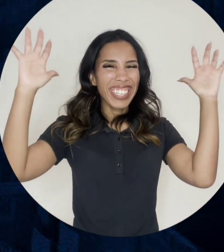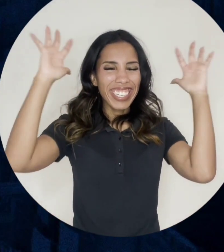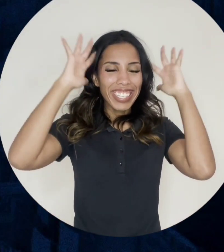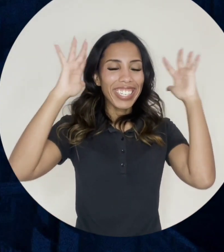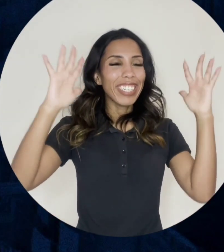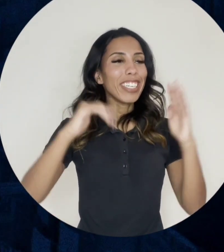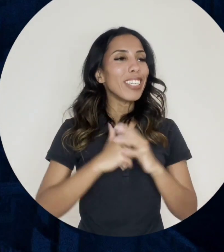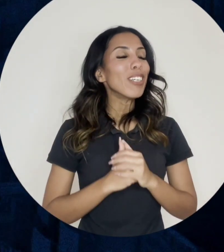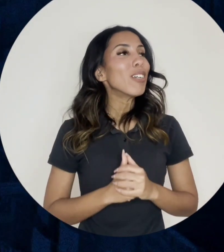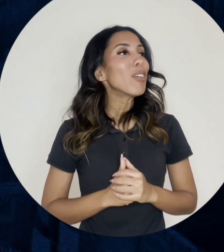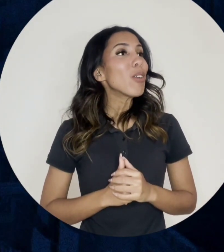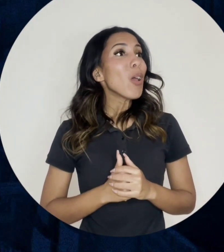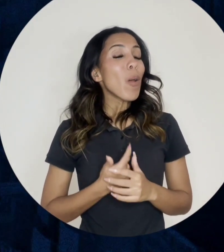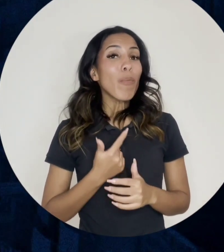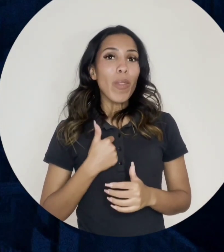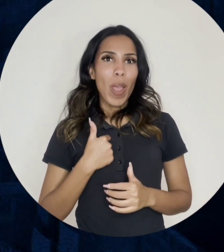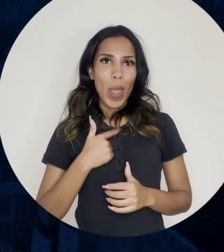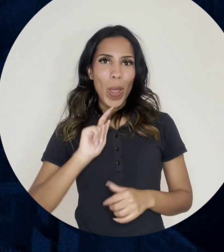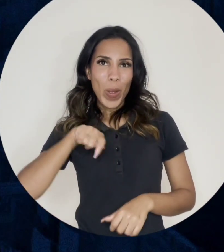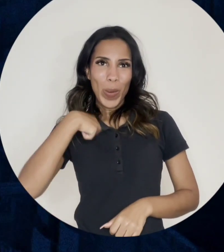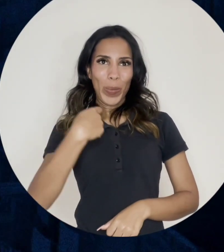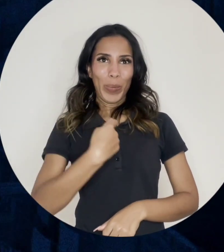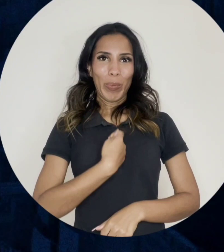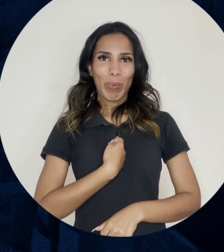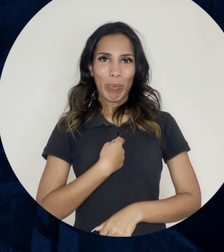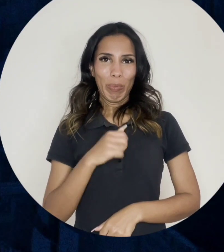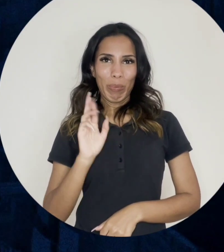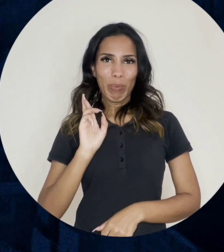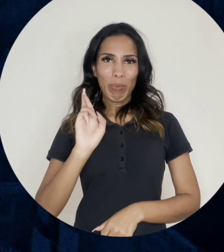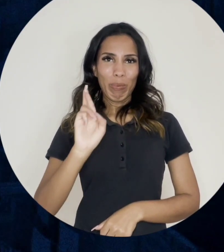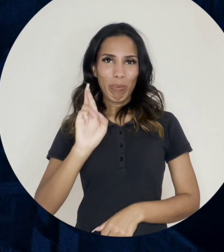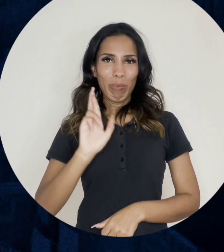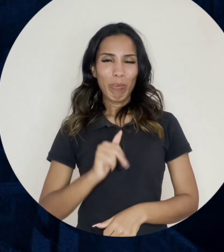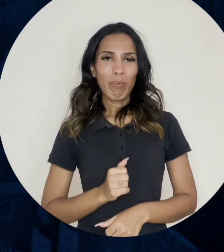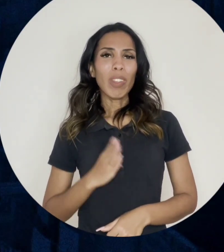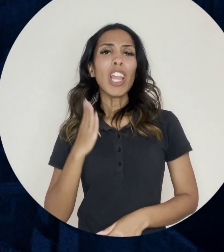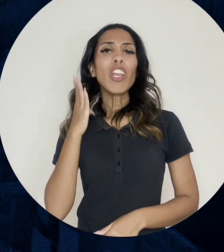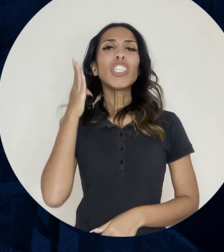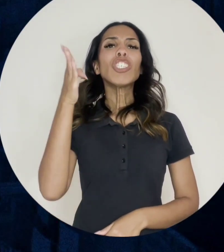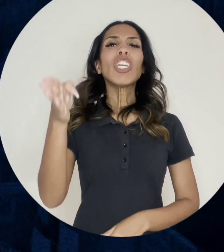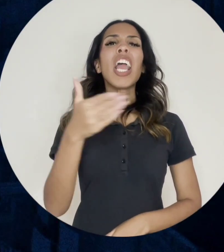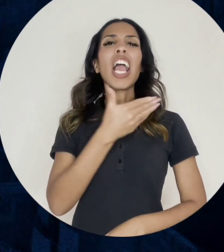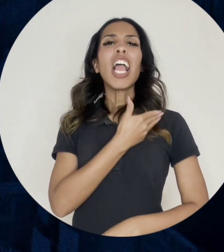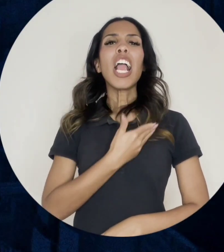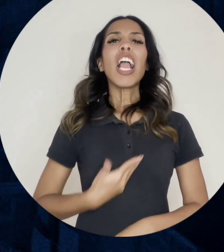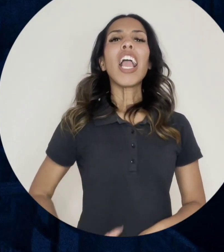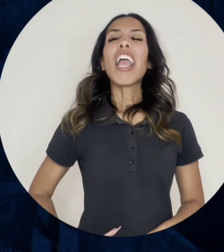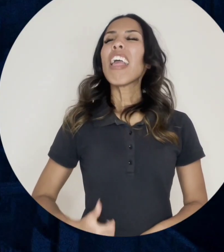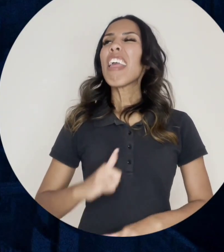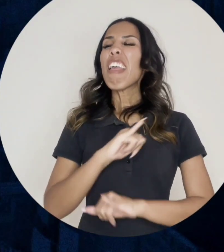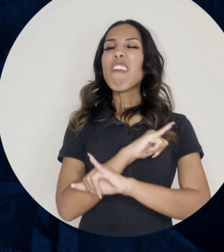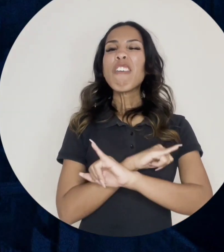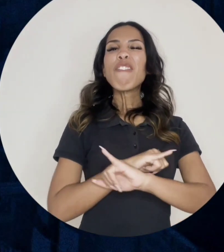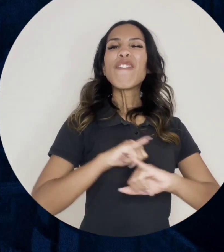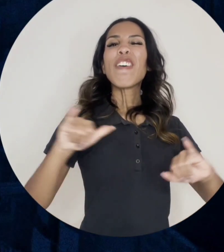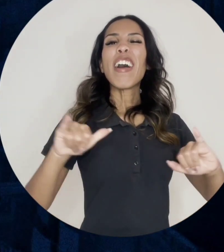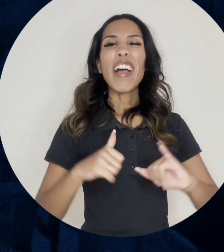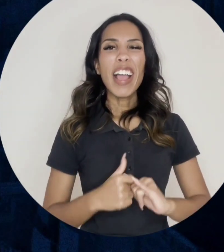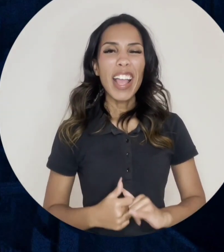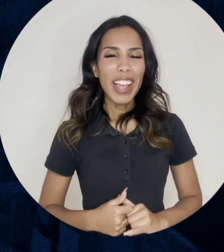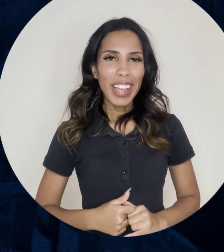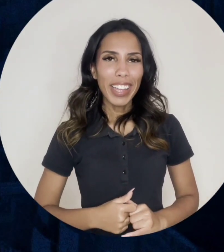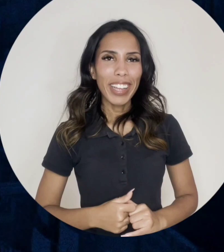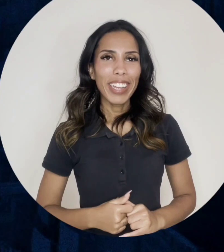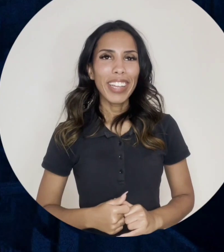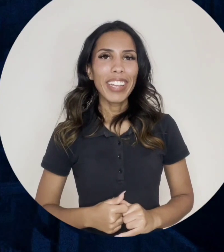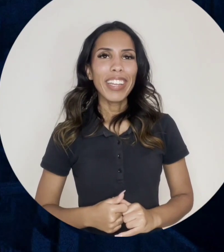fosse agente comunitária, eu ia chegar lá no governo ia dizer assim, o